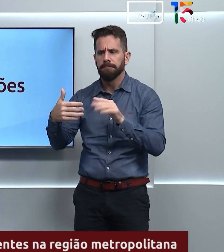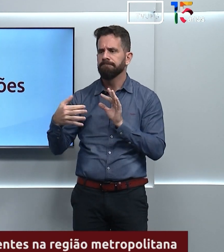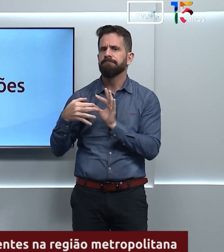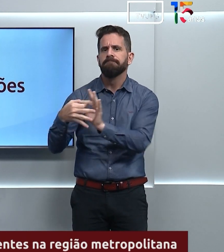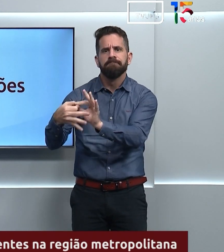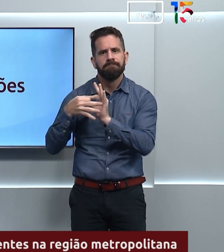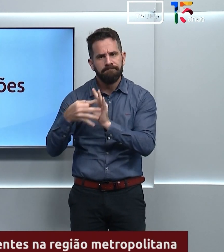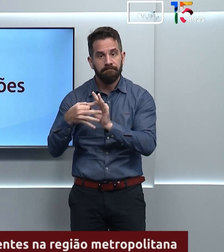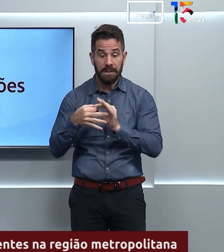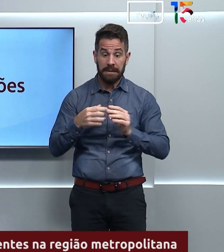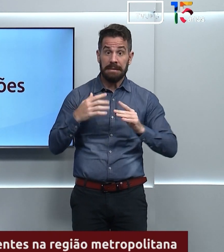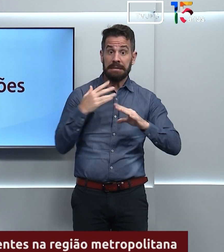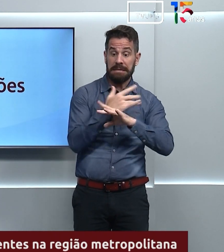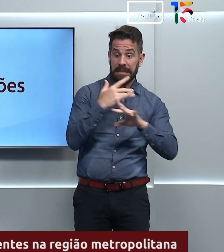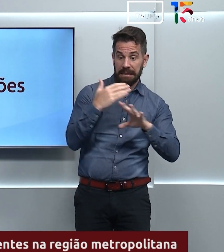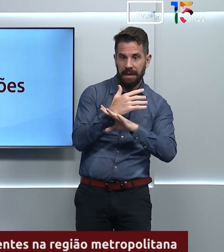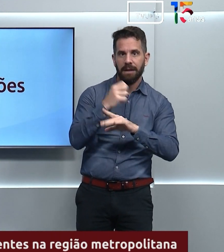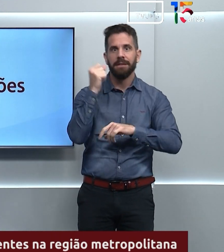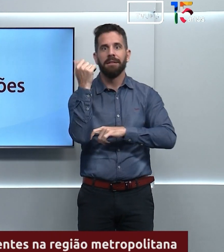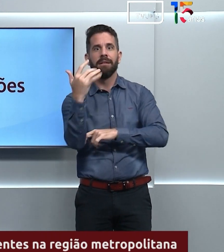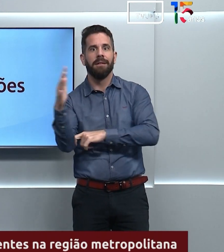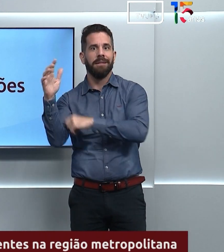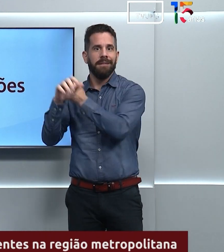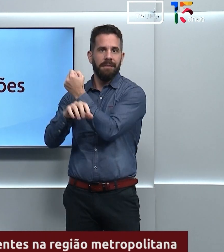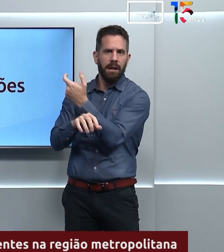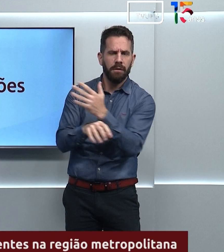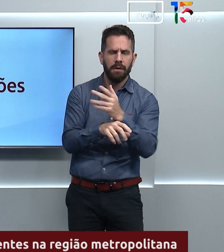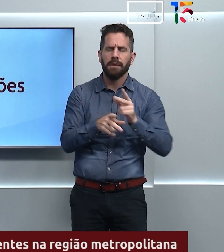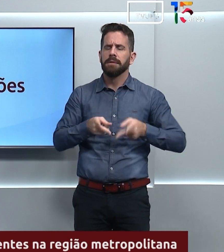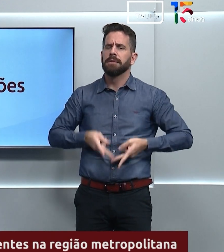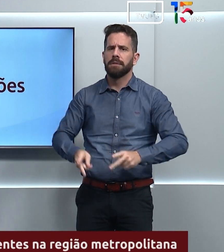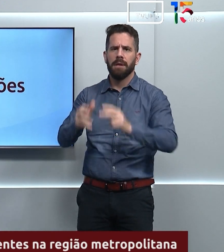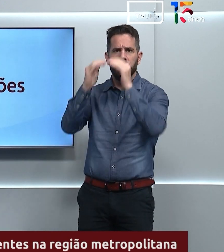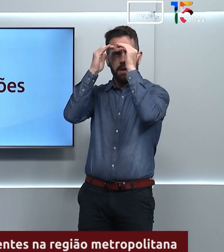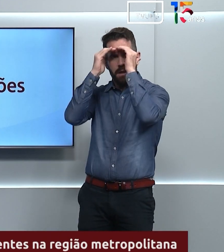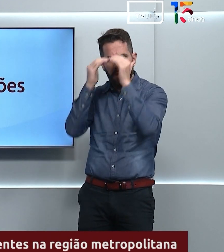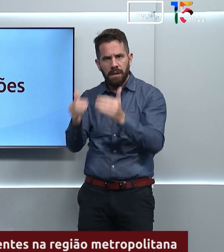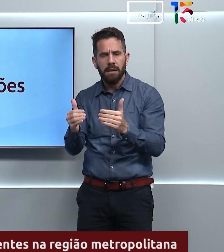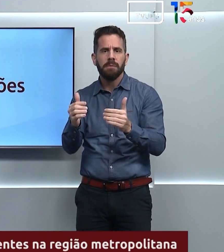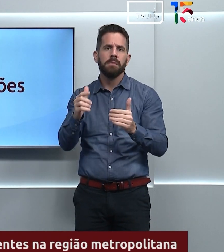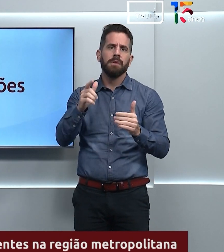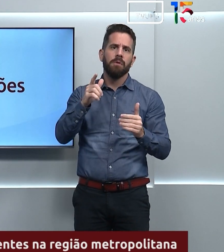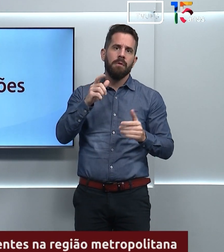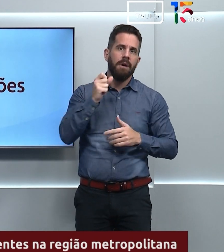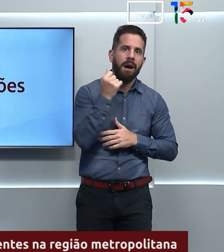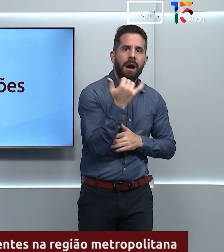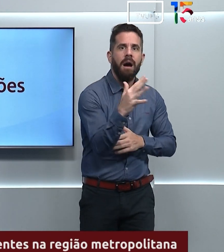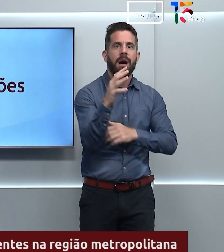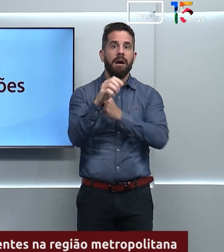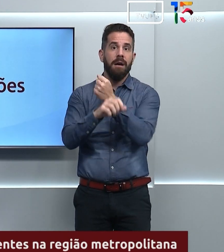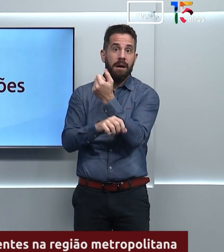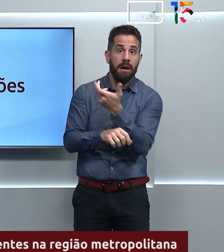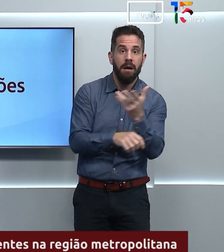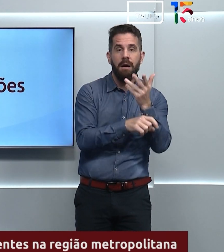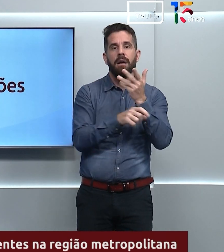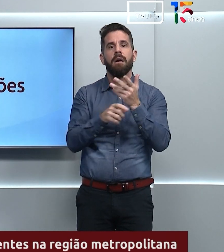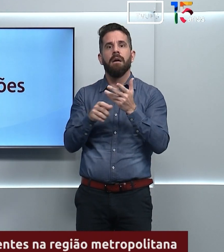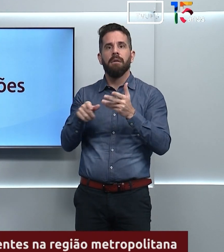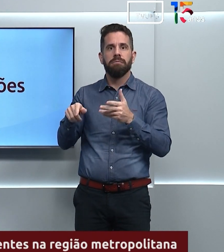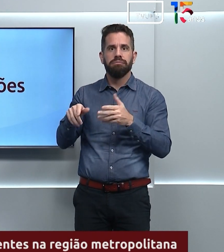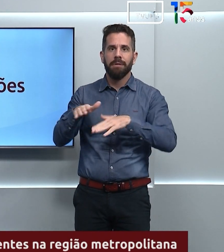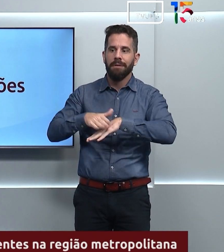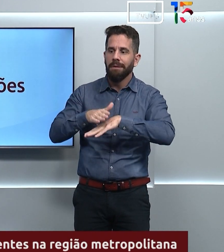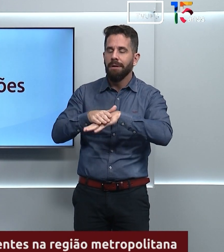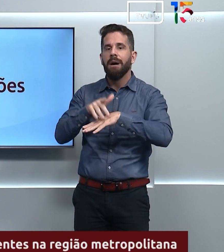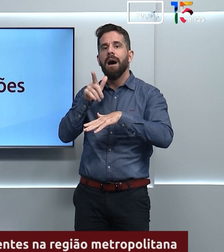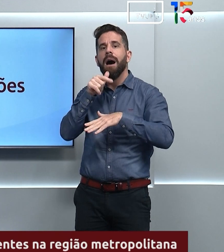harmônica entre a cidade e a natureza, respeitando a fauna, a flora e as águas. Os Plantadores de